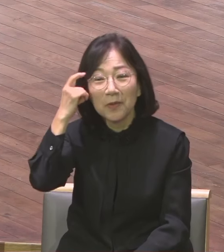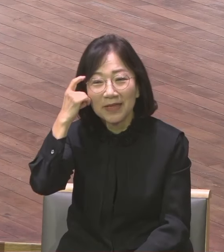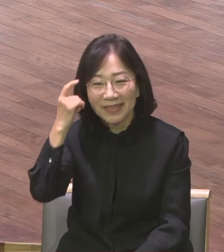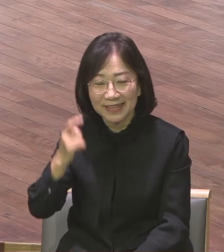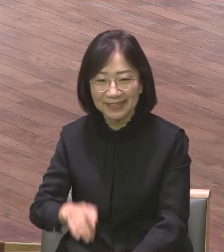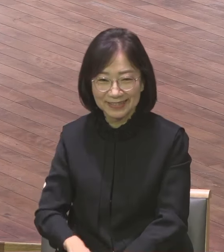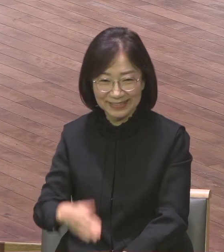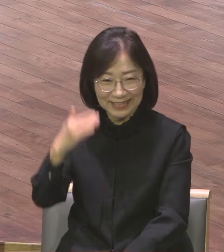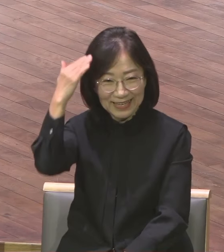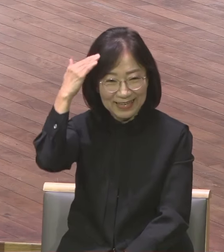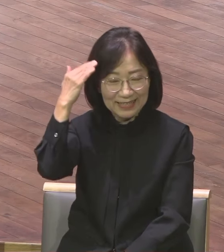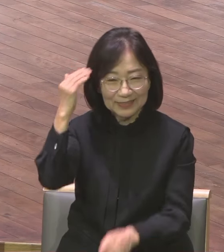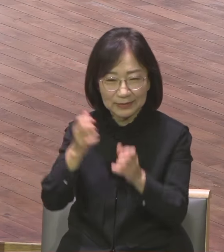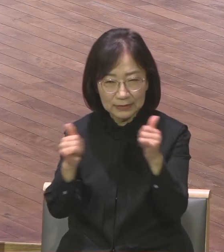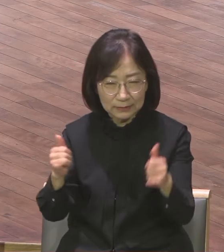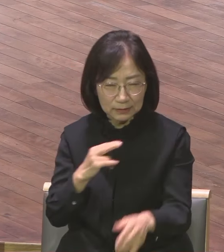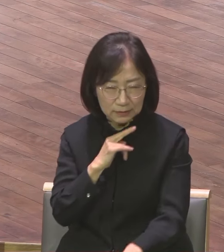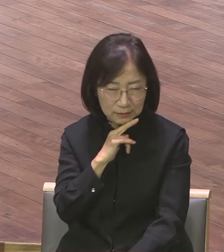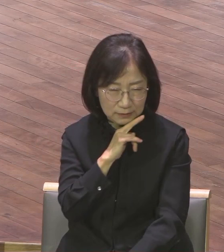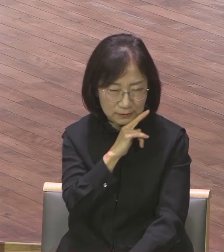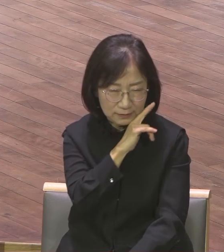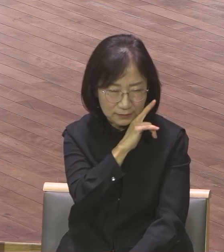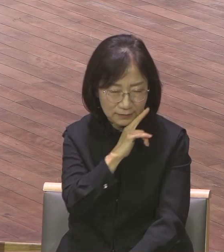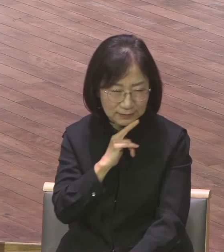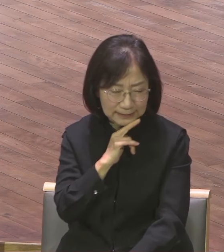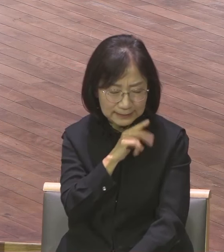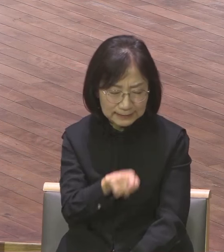그만큼 우리 한국 사람은 의심이 많습니다.